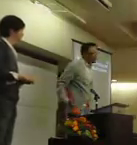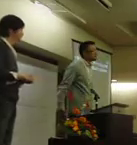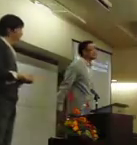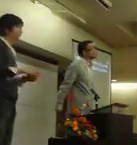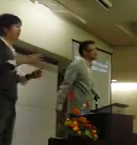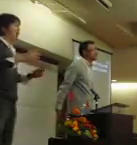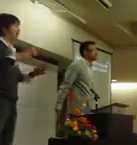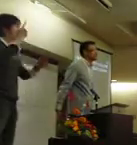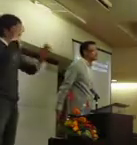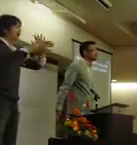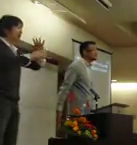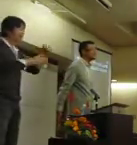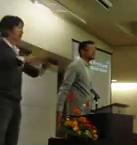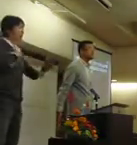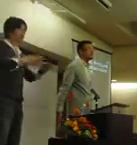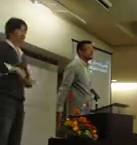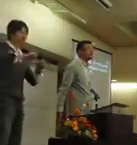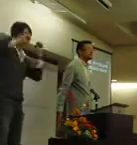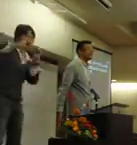降ろされていた